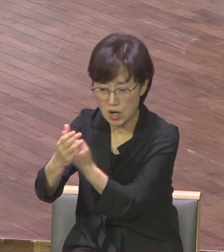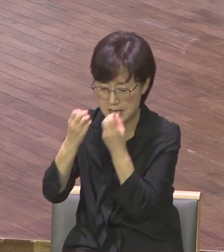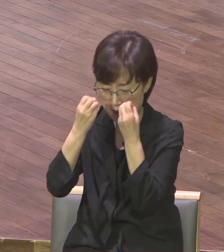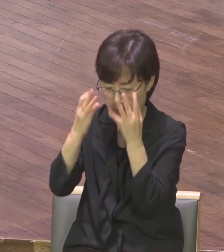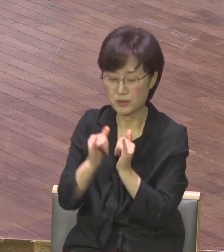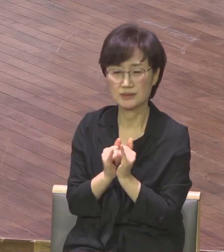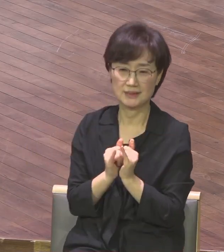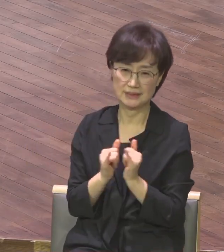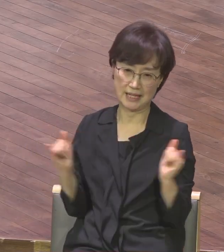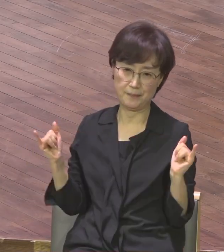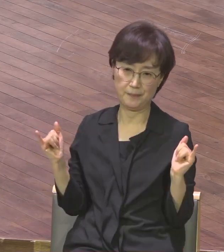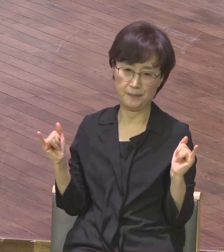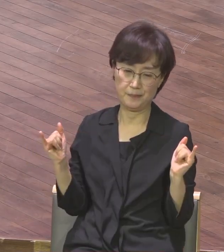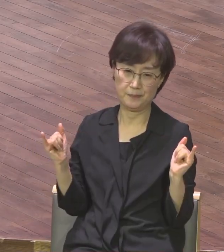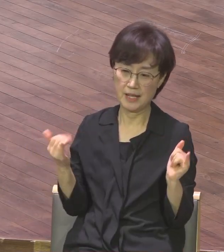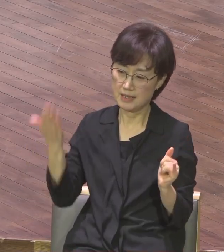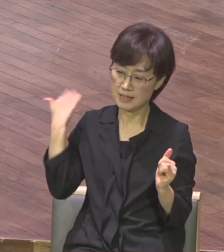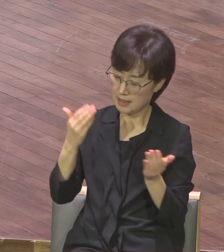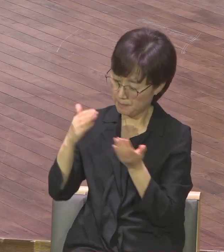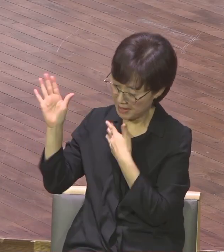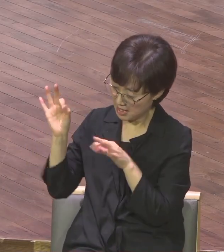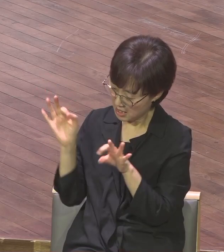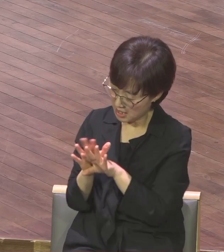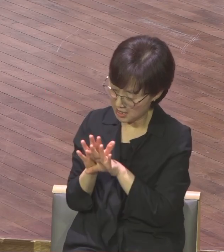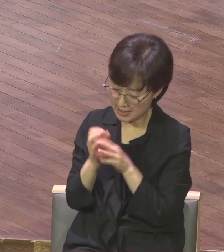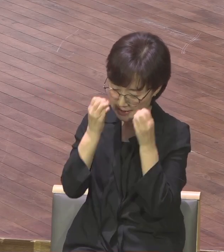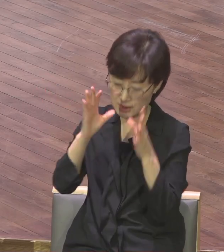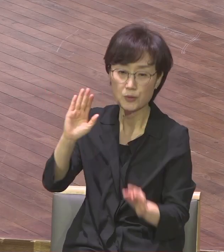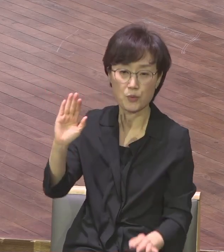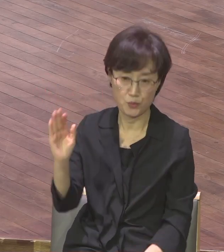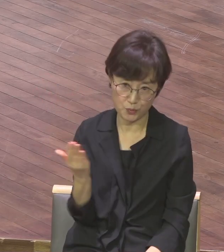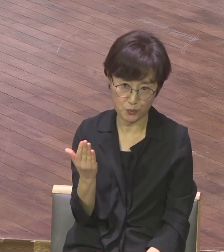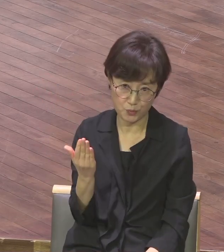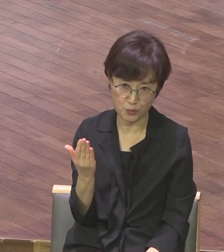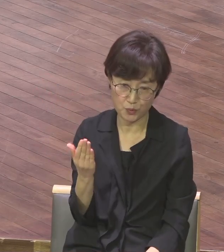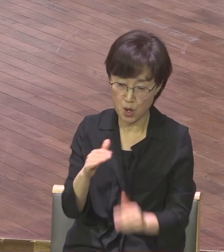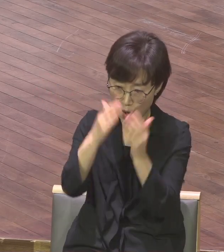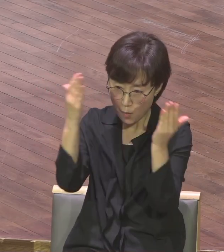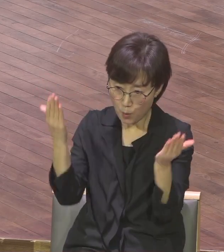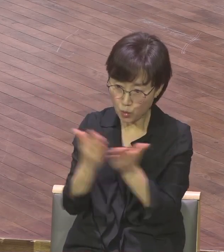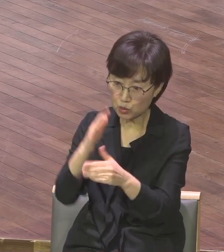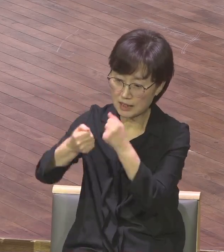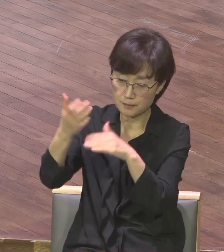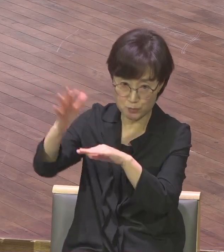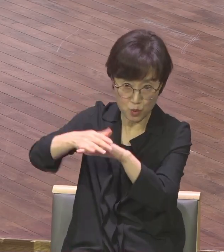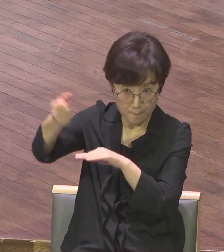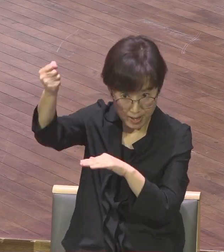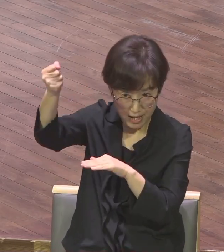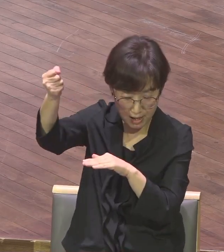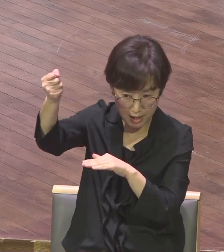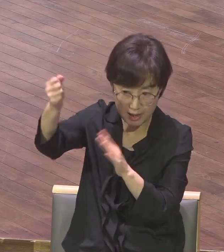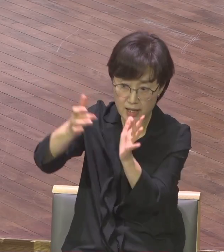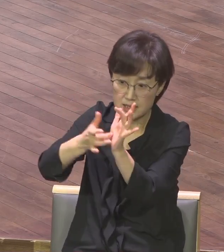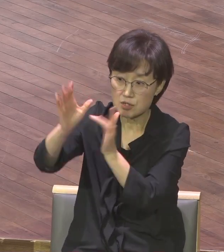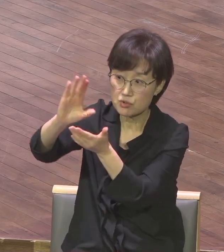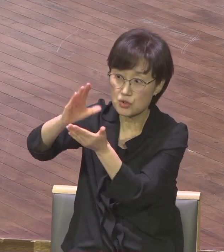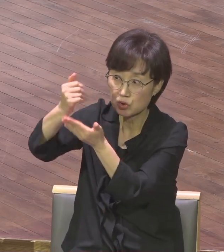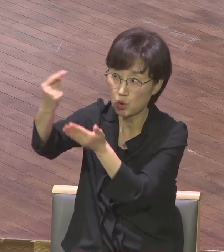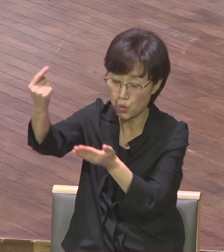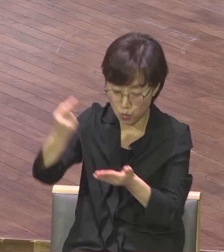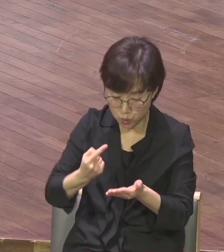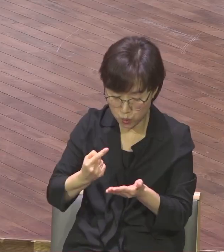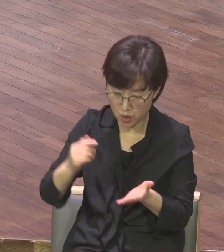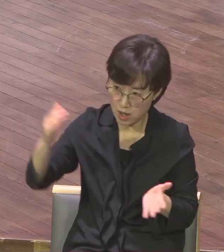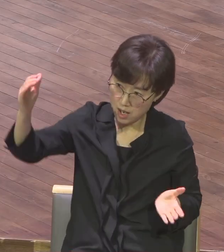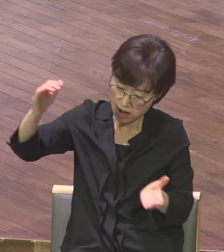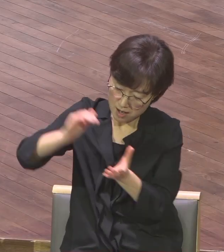것은 지나갔으니 보라 새 것이 되었도다. 모든 것이 하나님께로 났으며 그가 그리스도로 말미암아 우리를 자기와 한복하게 하시고